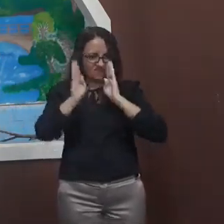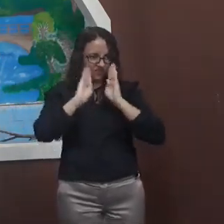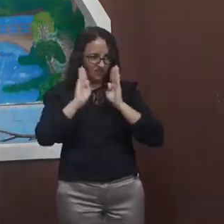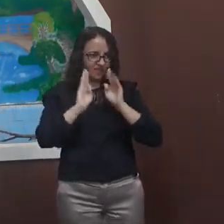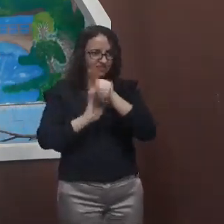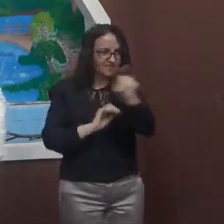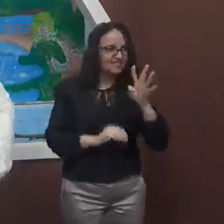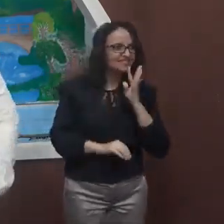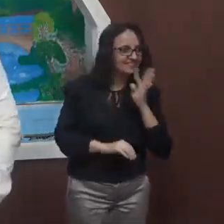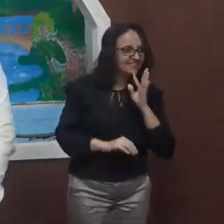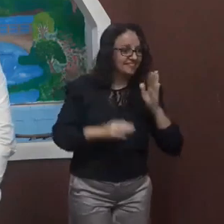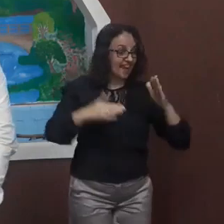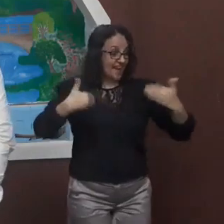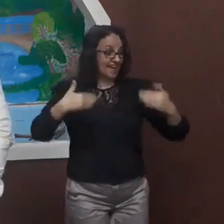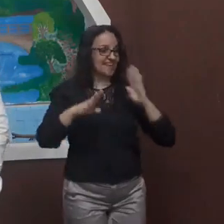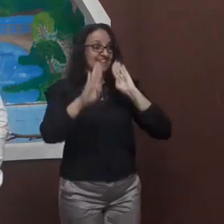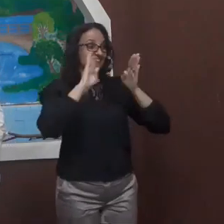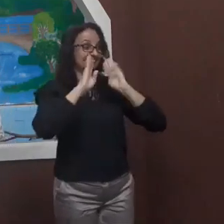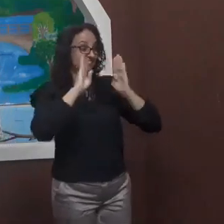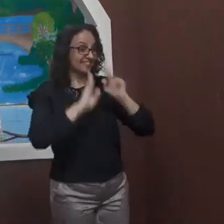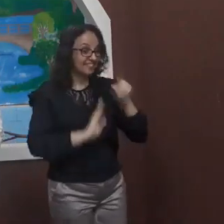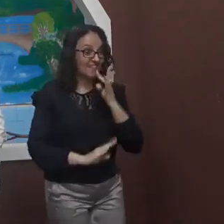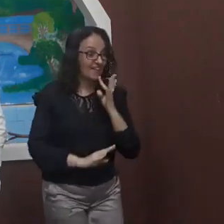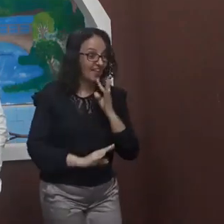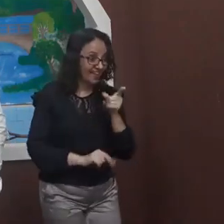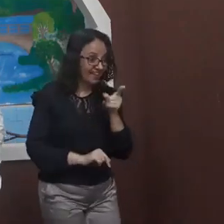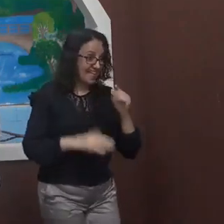alegria Facebook? Sabe ou não?